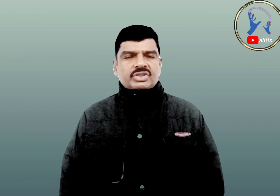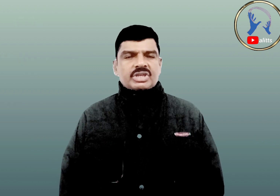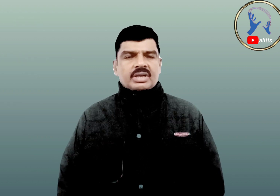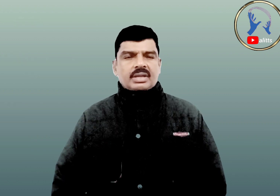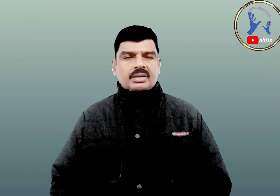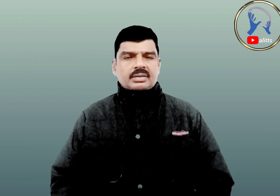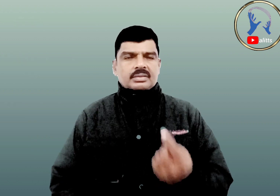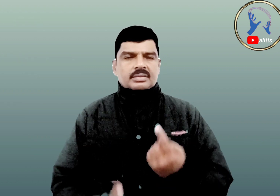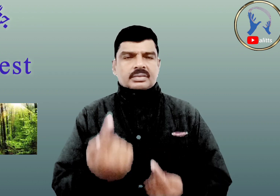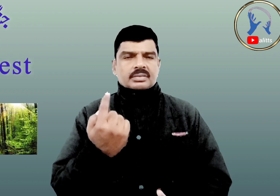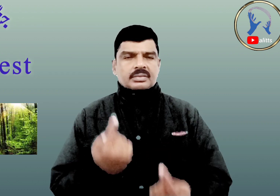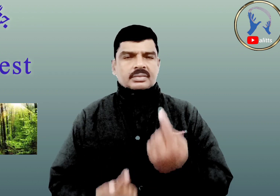जंगल।